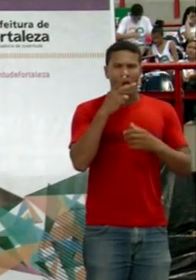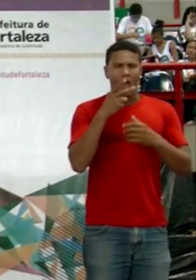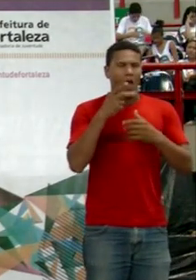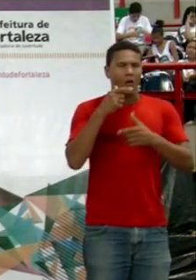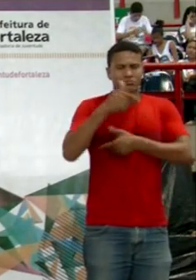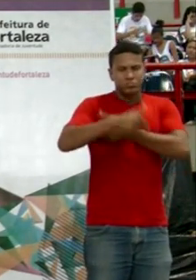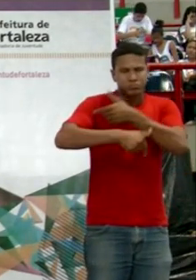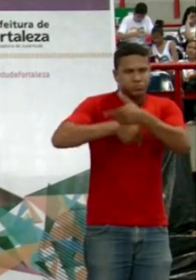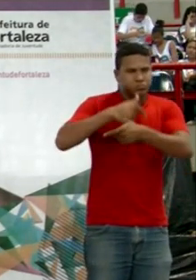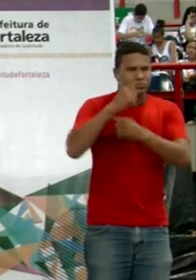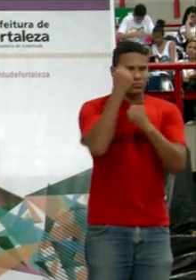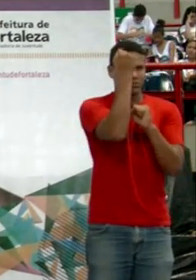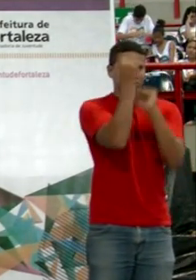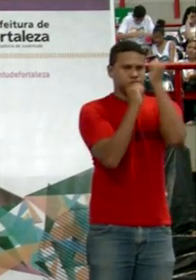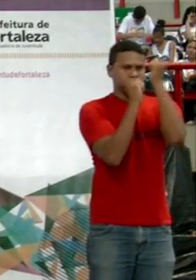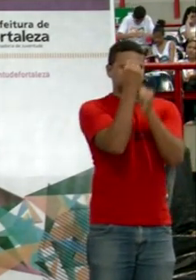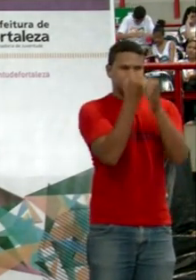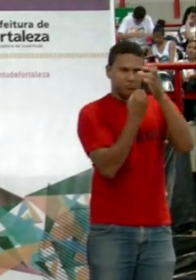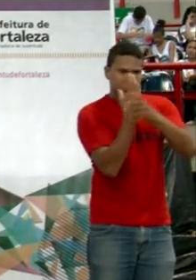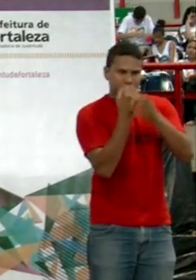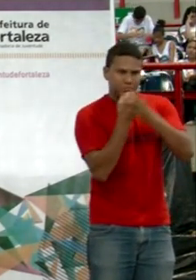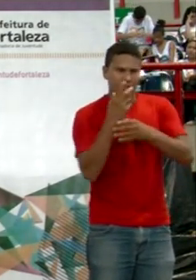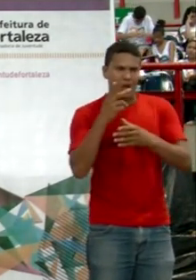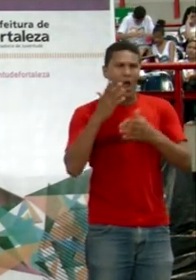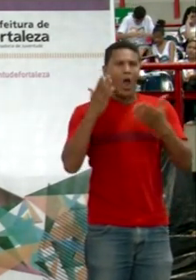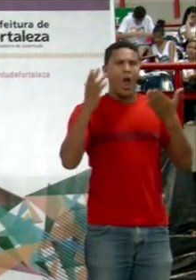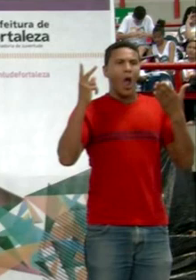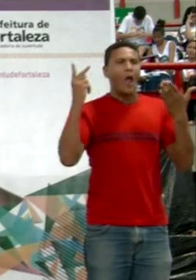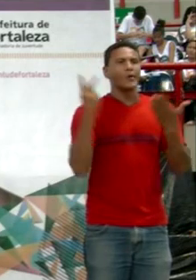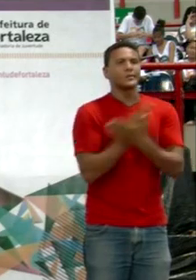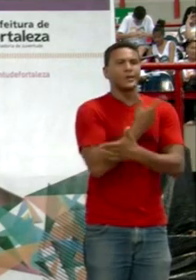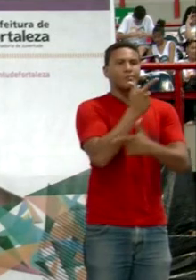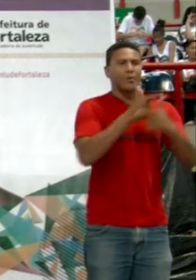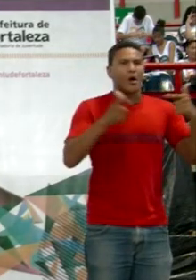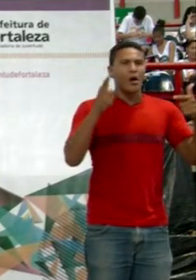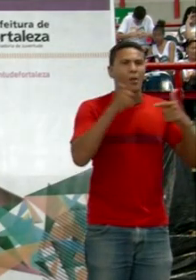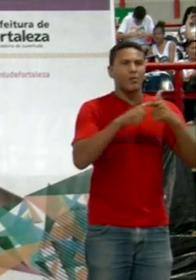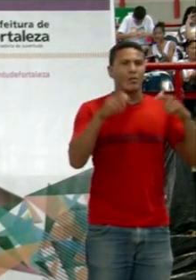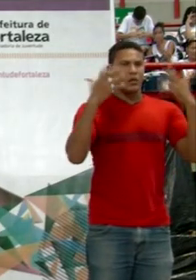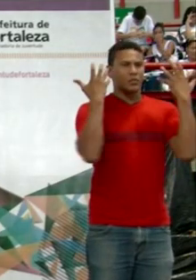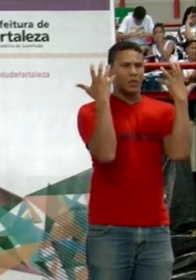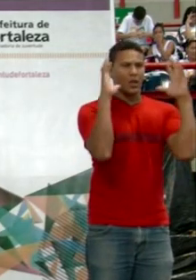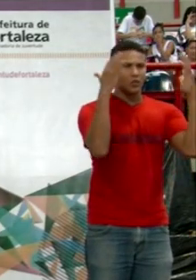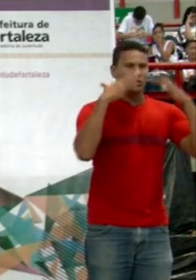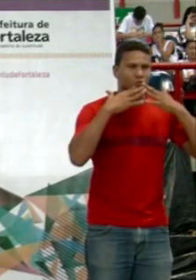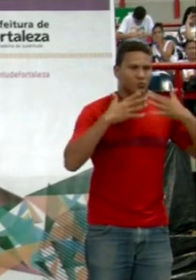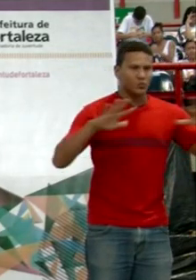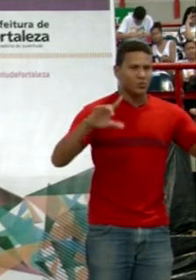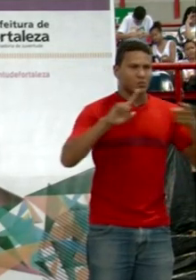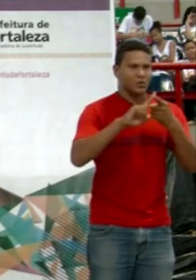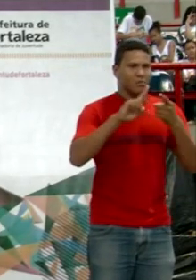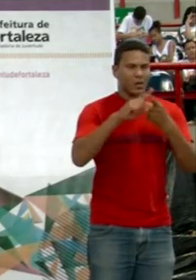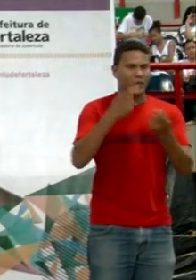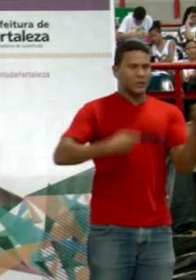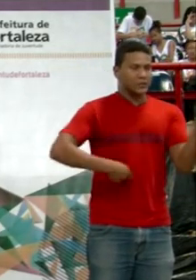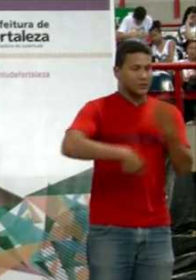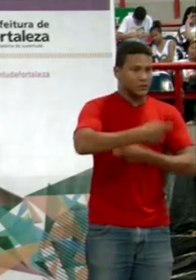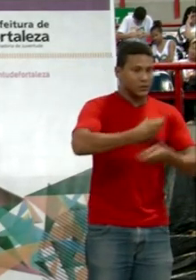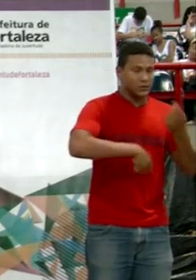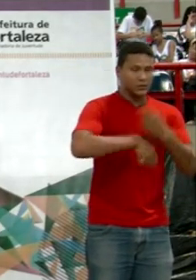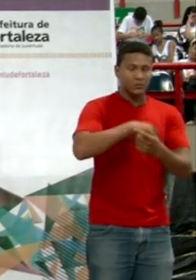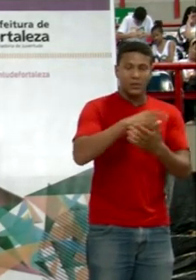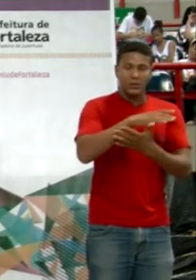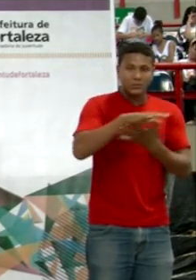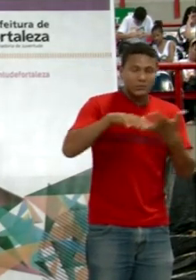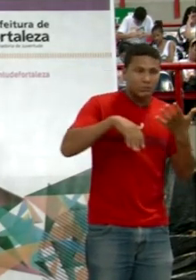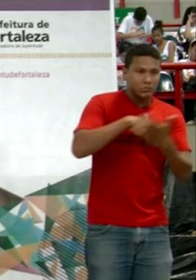industrialização tem gerado sérios problemas de ordem ambiental, econômica e social, entre os quais se